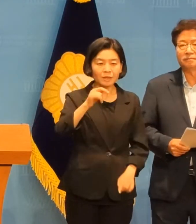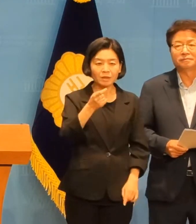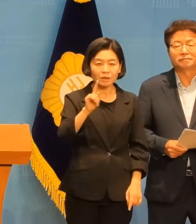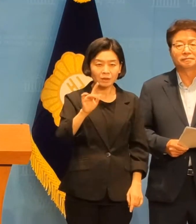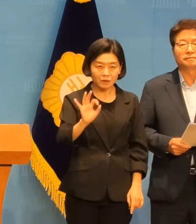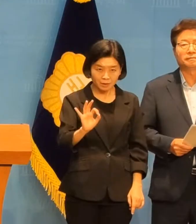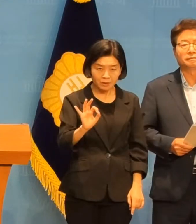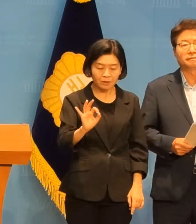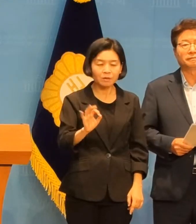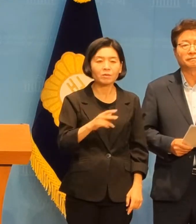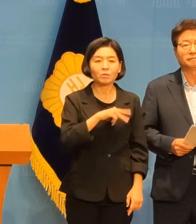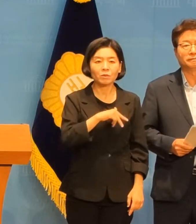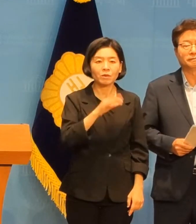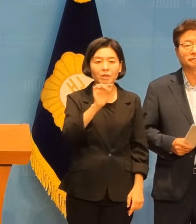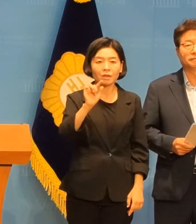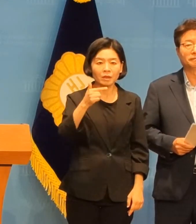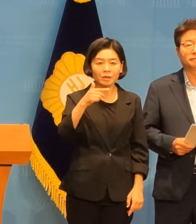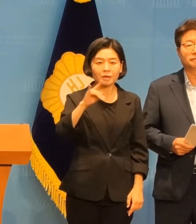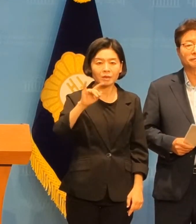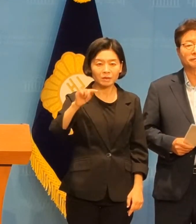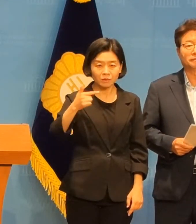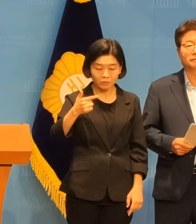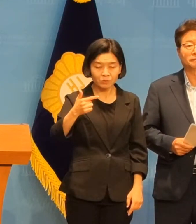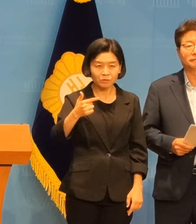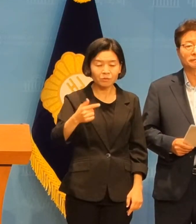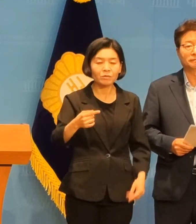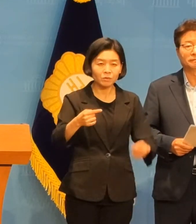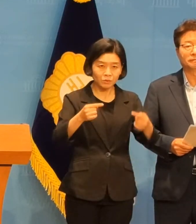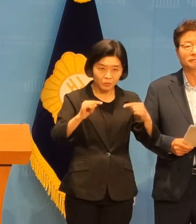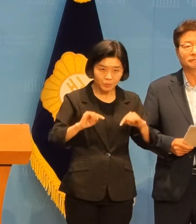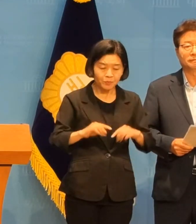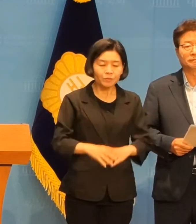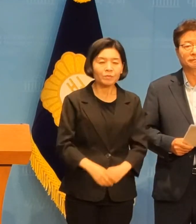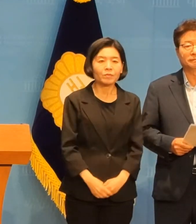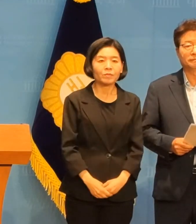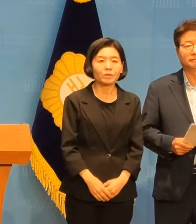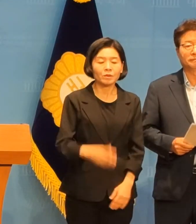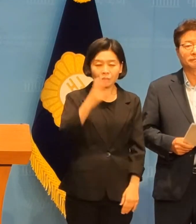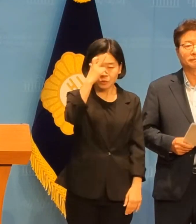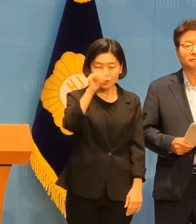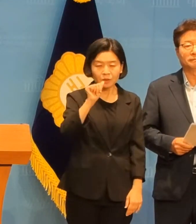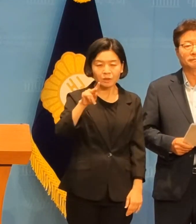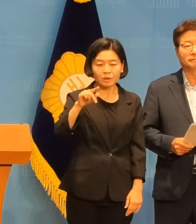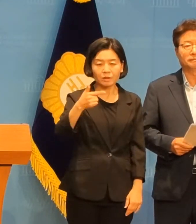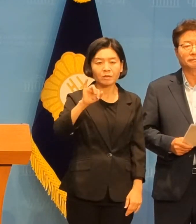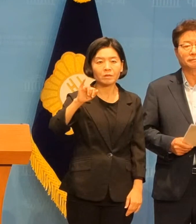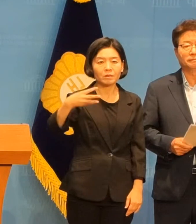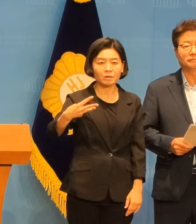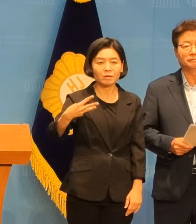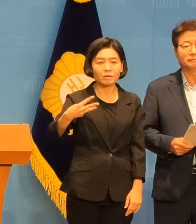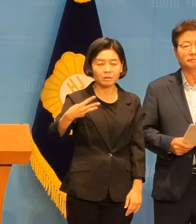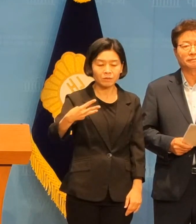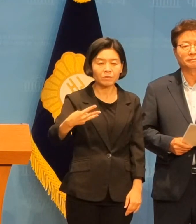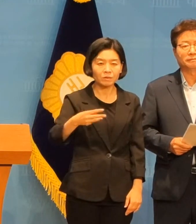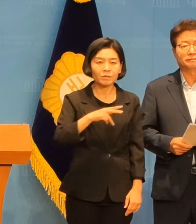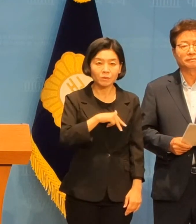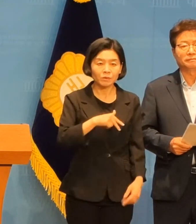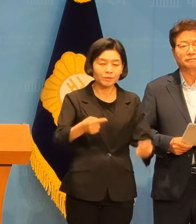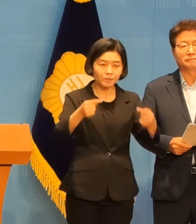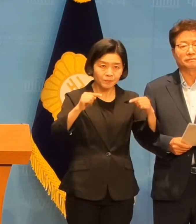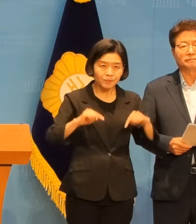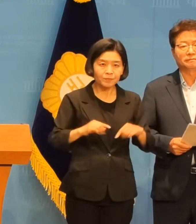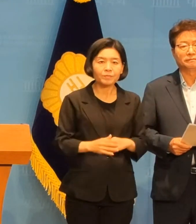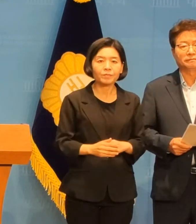모셨습니다. 안태준 의원님 모셨습니다. 최현일 의원님 모셨습니다.